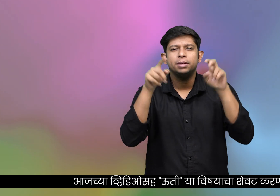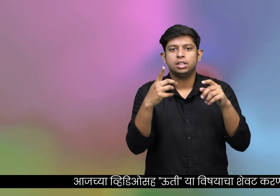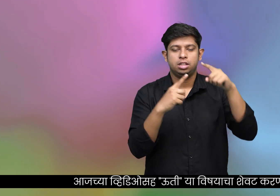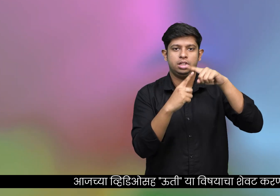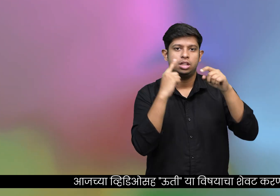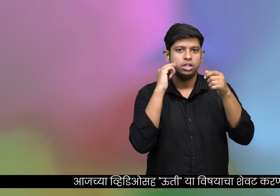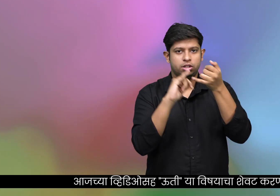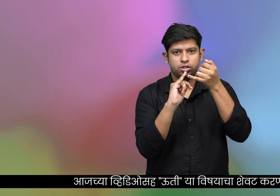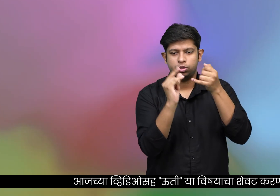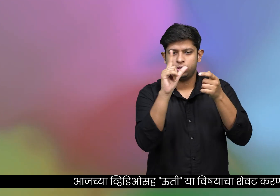करण्यासाठी.